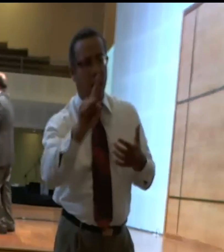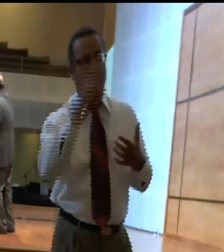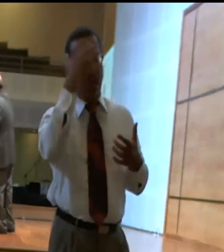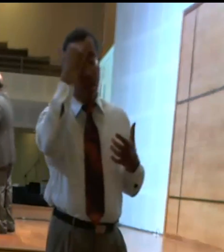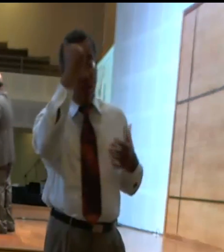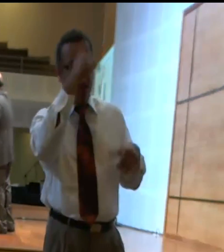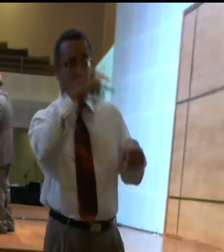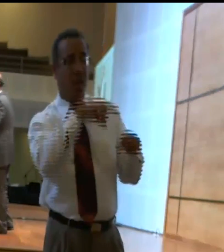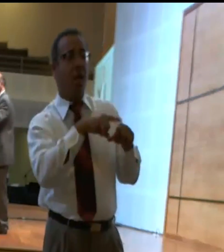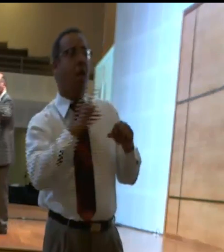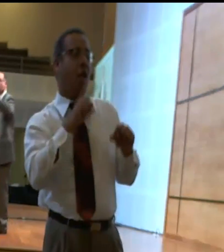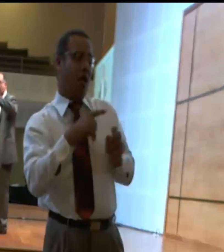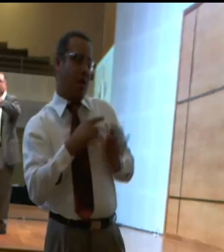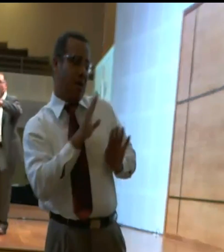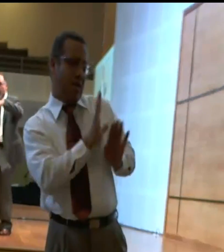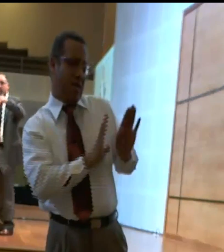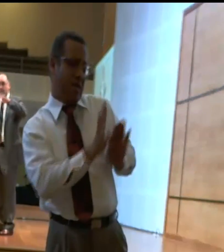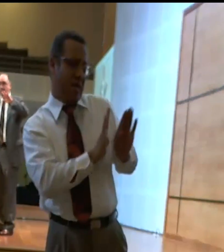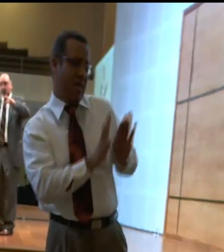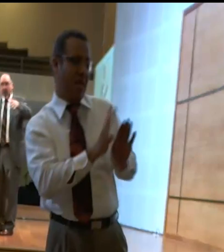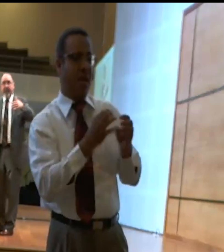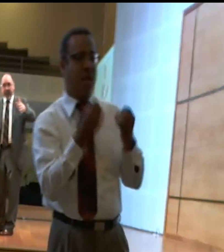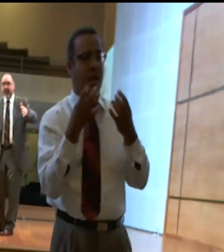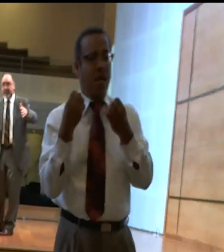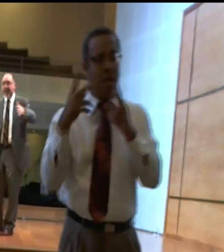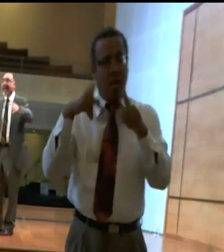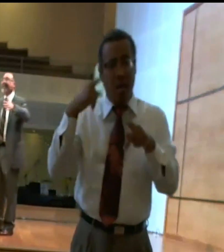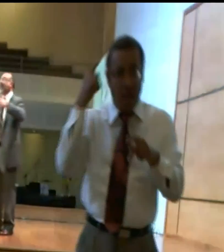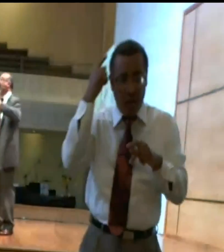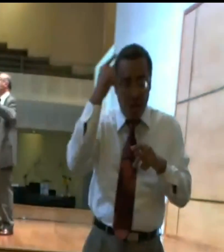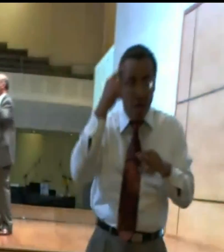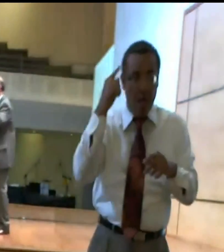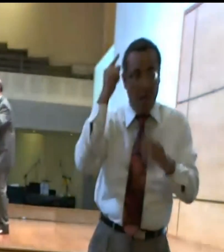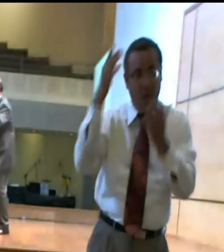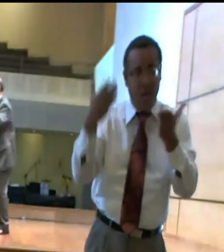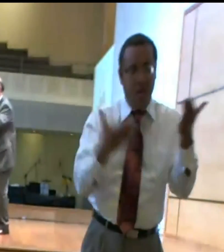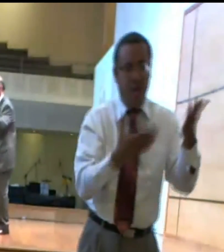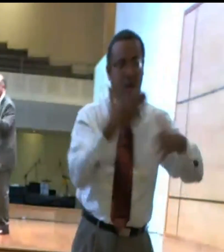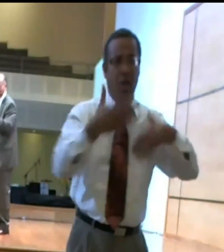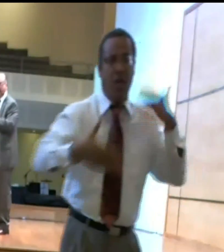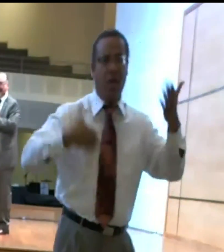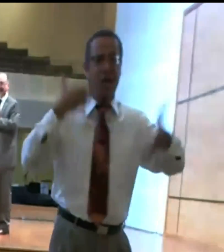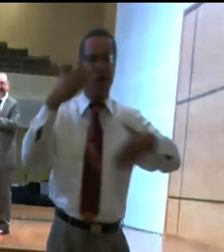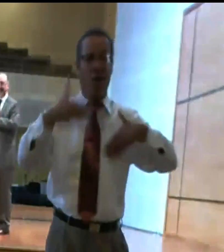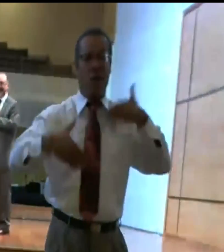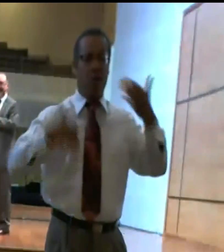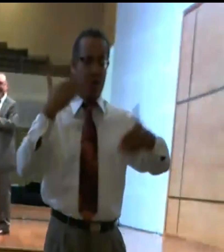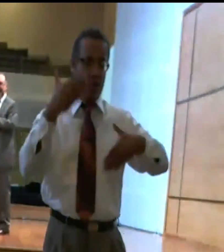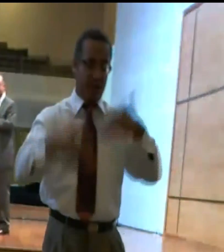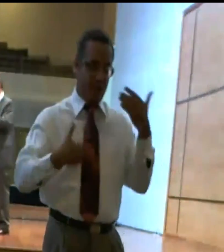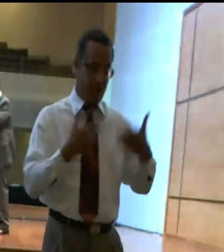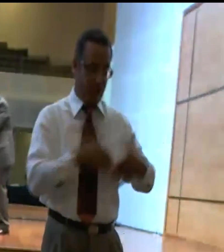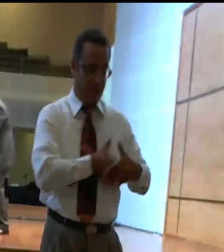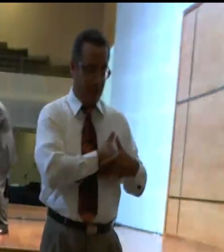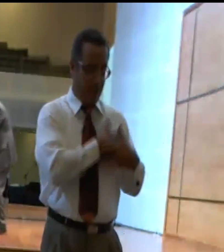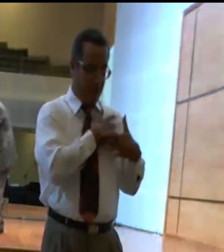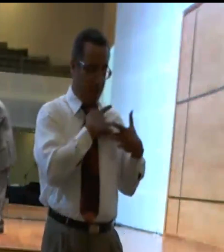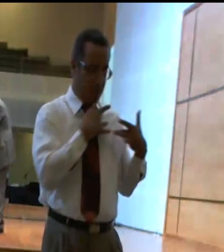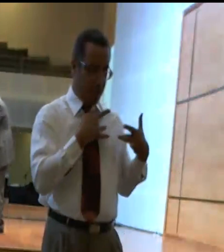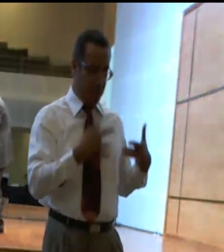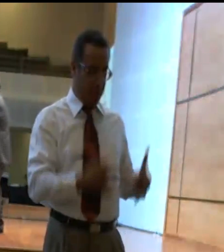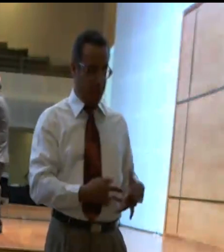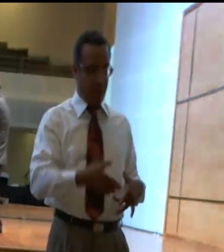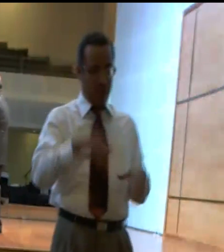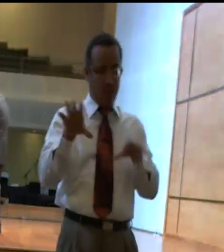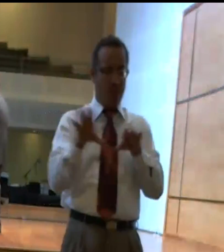Porque ese tipo de temor, contrario a lo que muchas personas piensan, trae gozo al corazón. El temor de